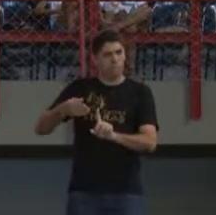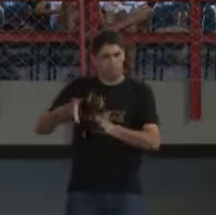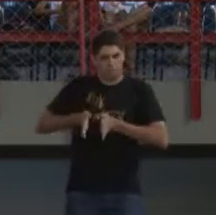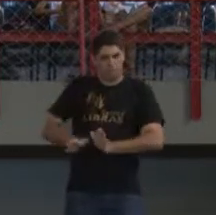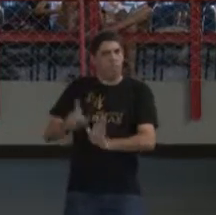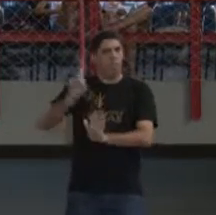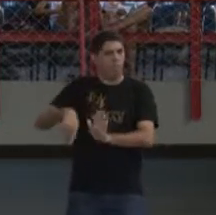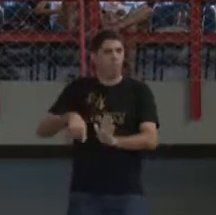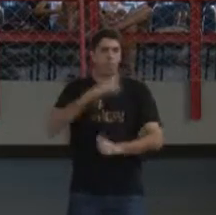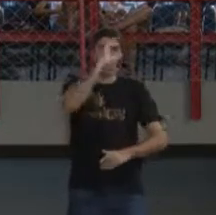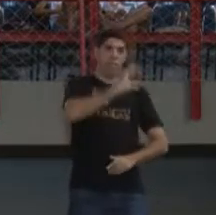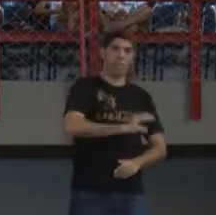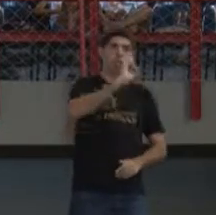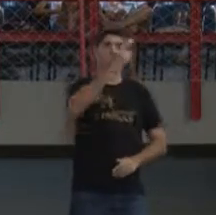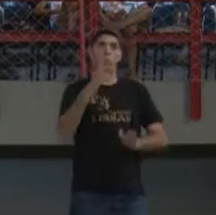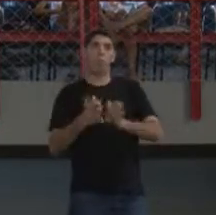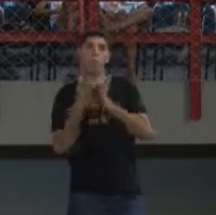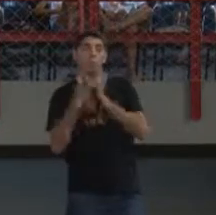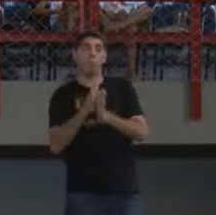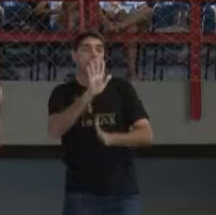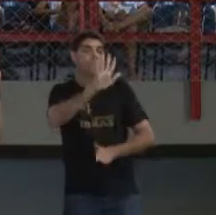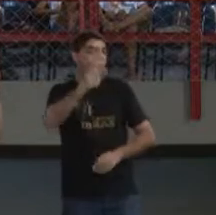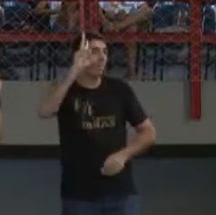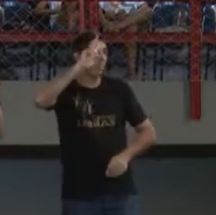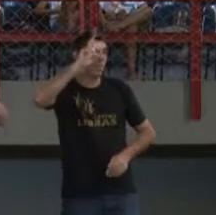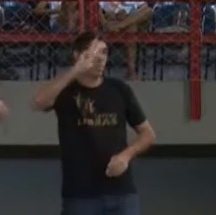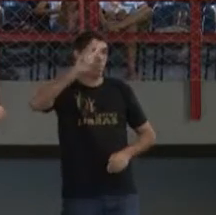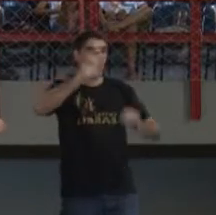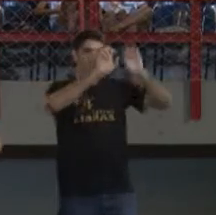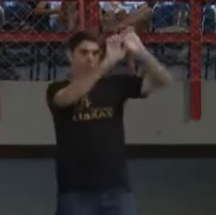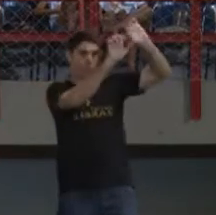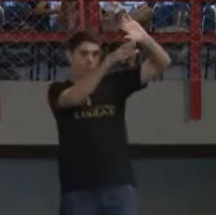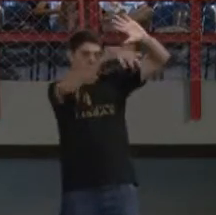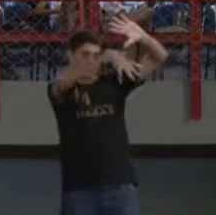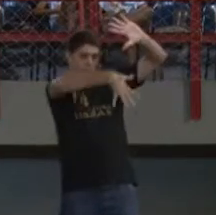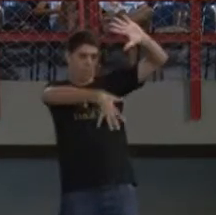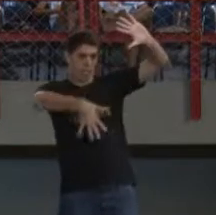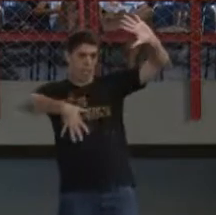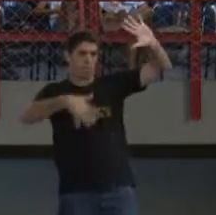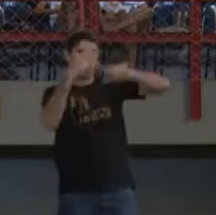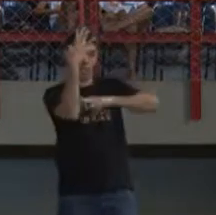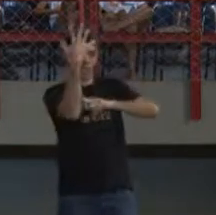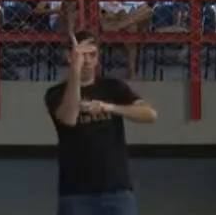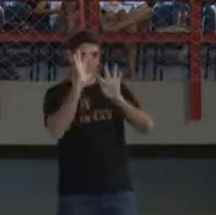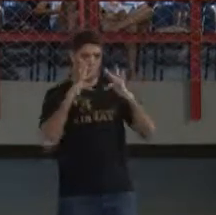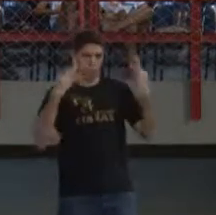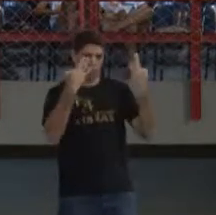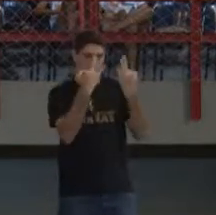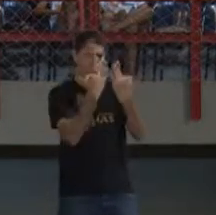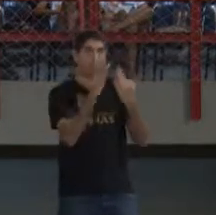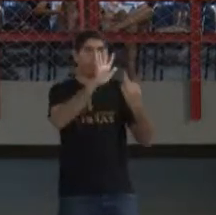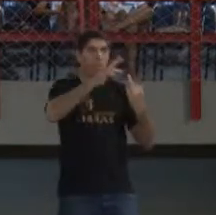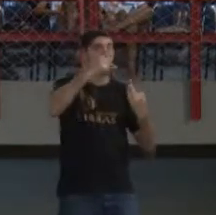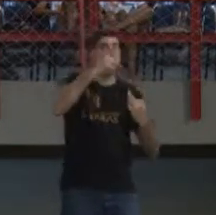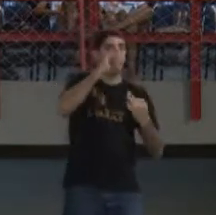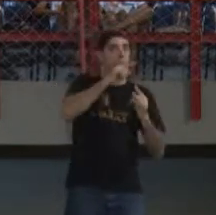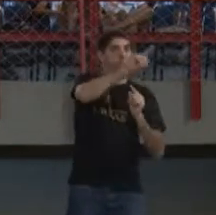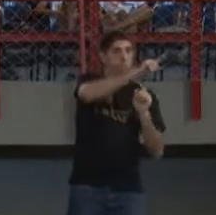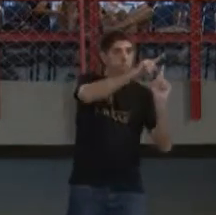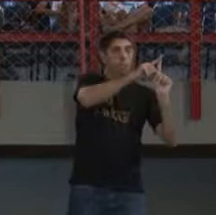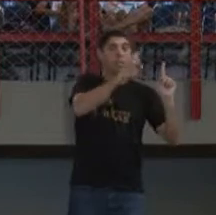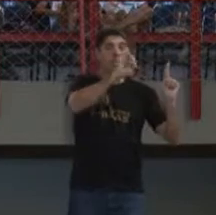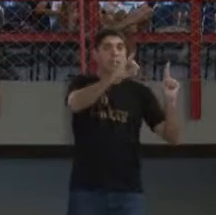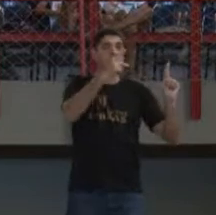ou pobre? A árvore genealógica é do pai, porém só transmite se for pai